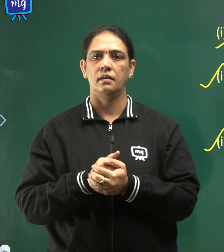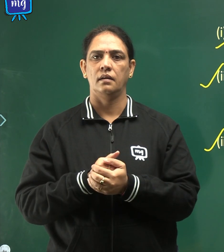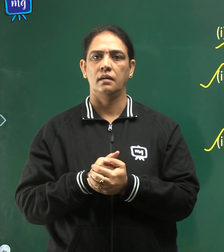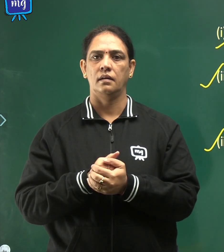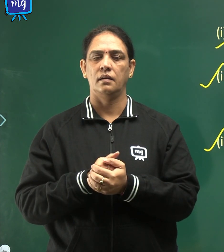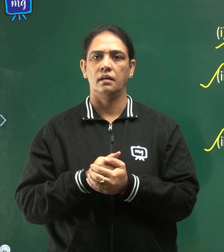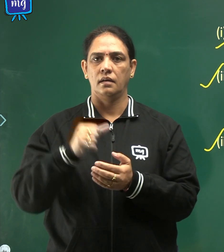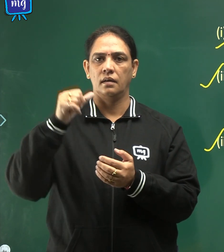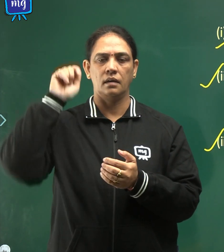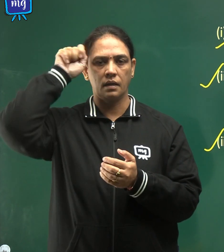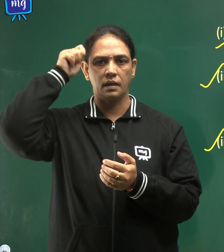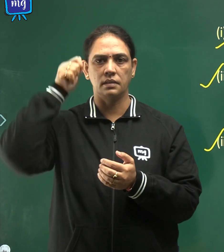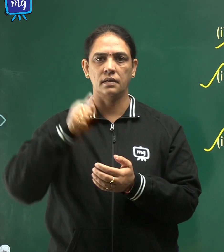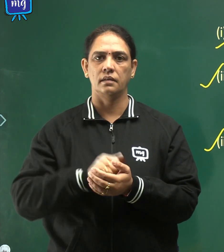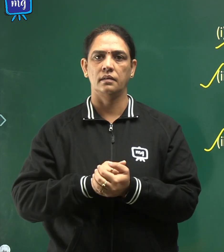अंग्रेजी,